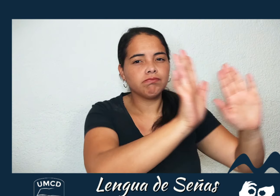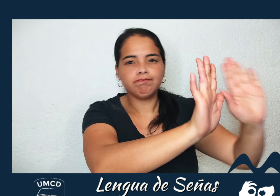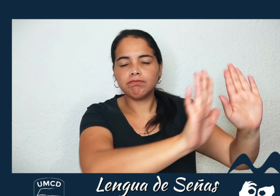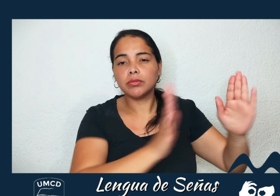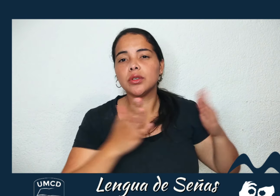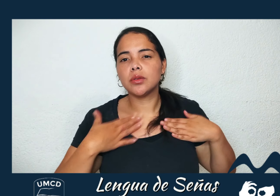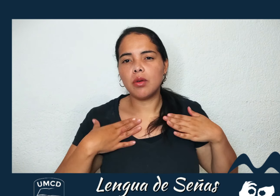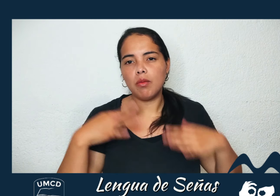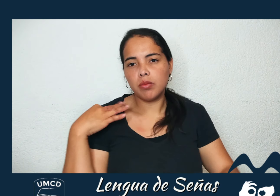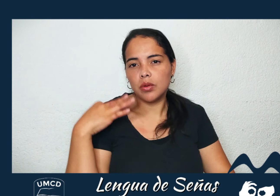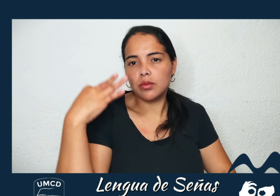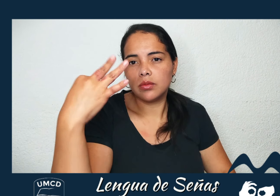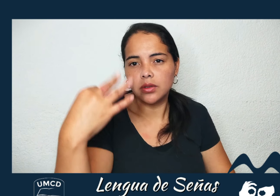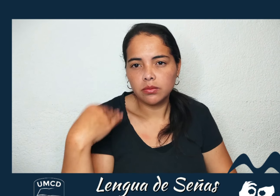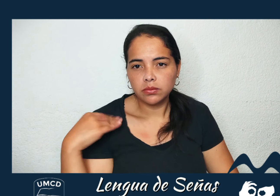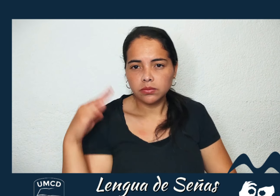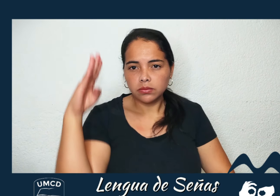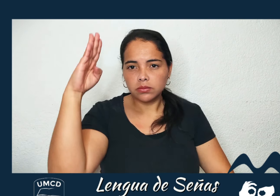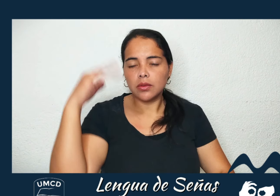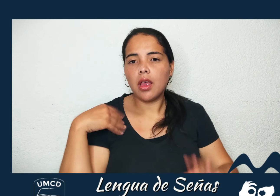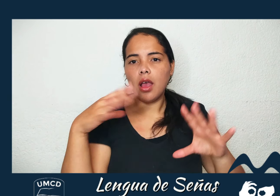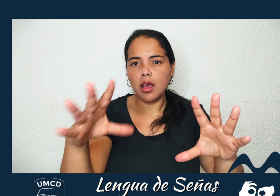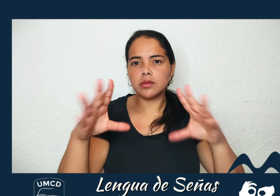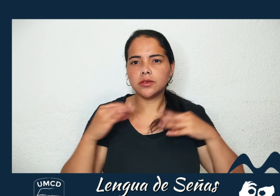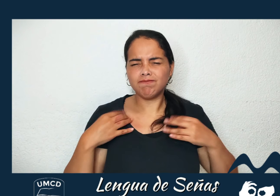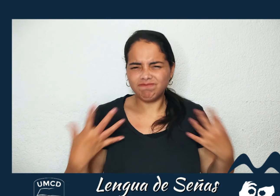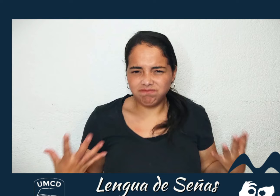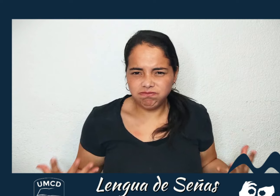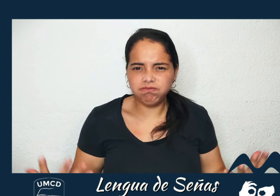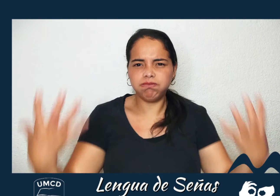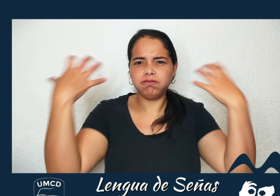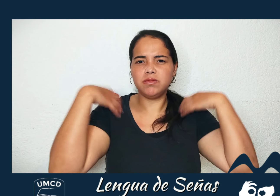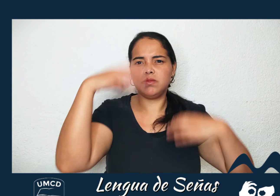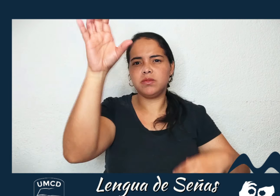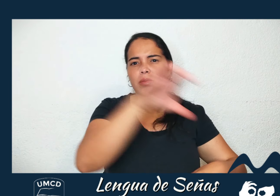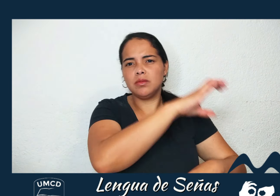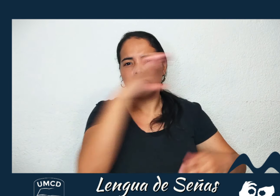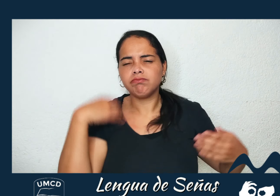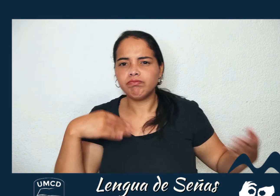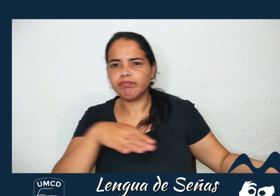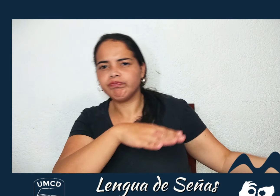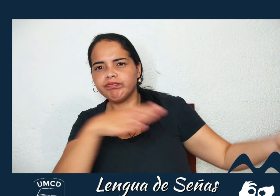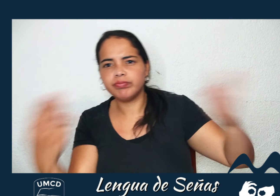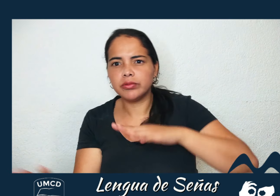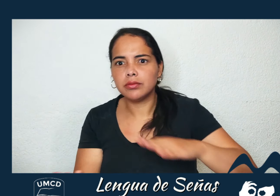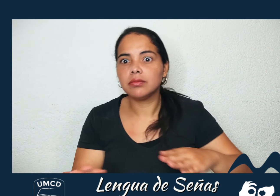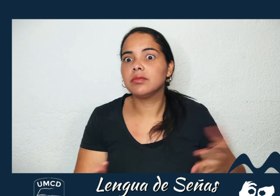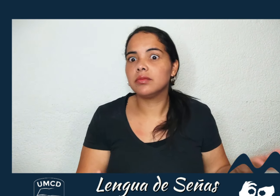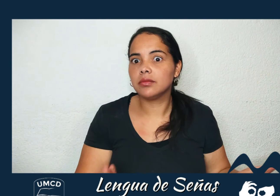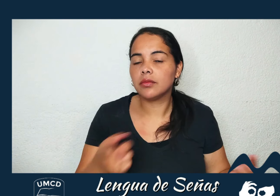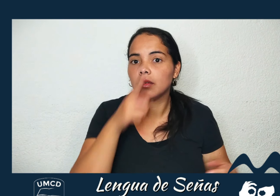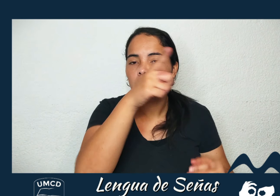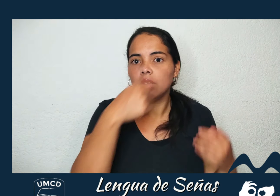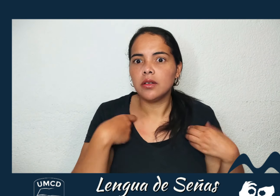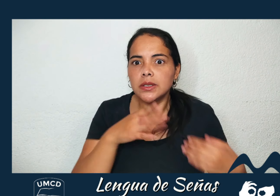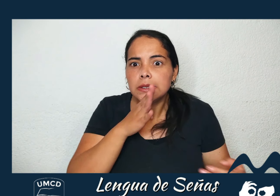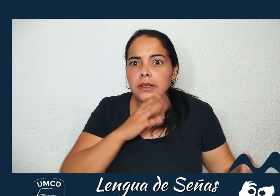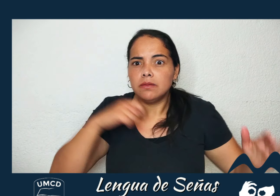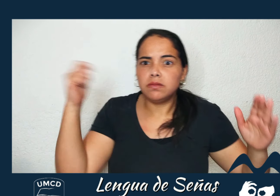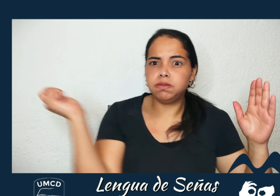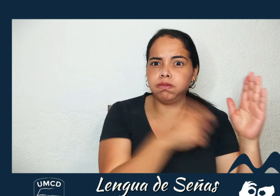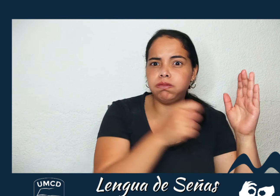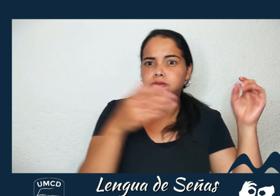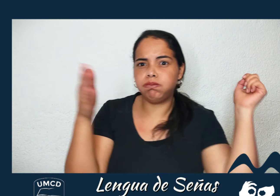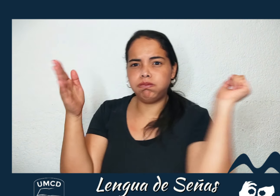por nosotros, llevando en sí el castigo de nuestra maldad. El siervo